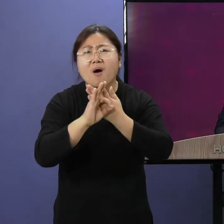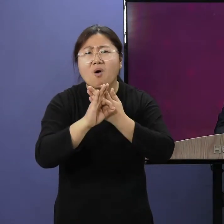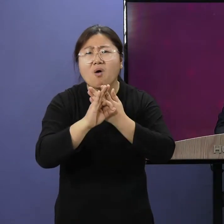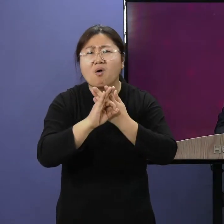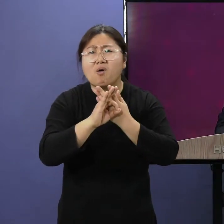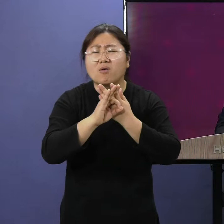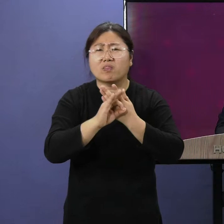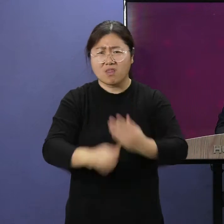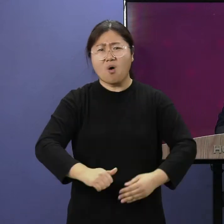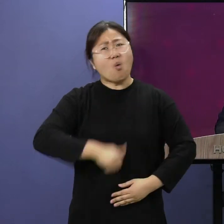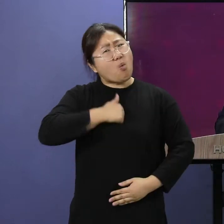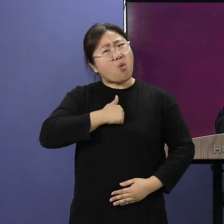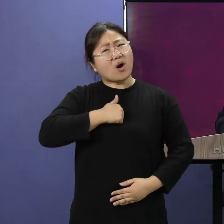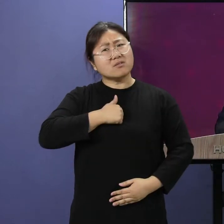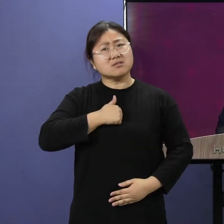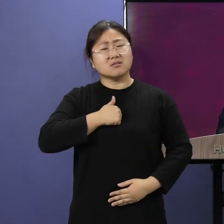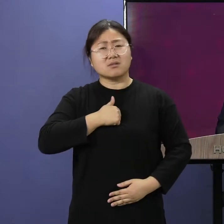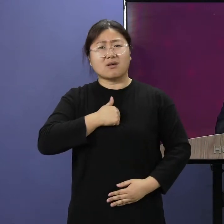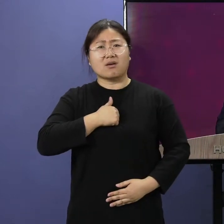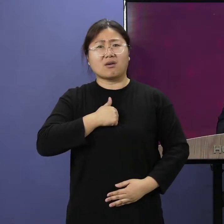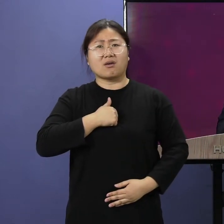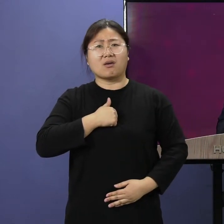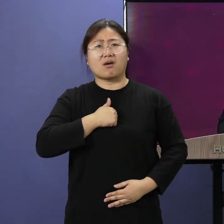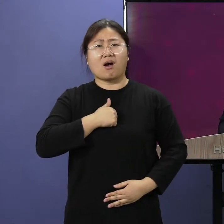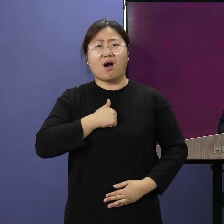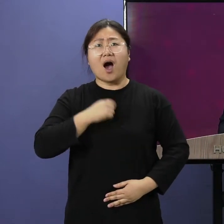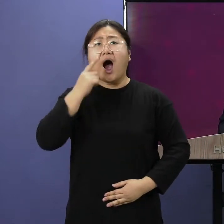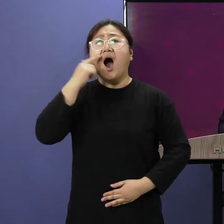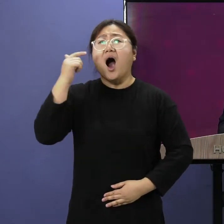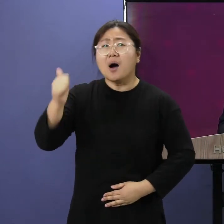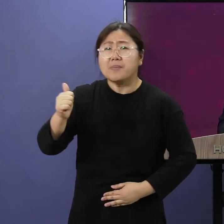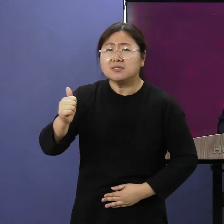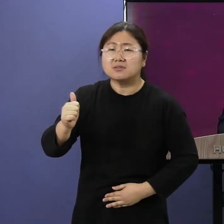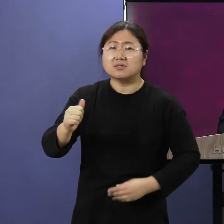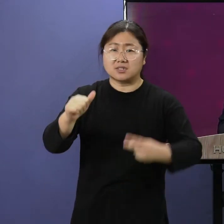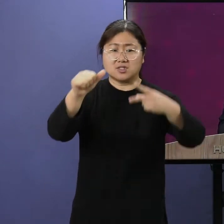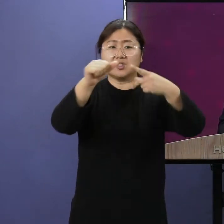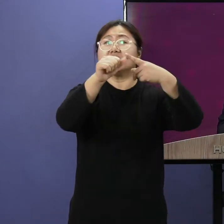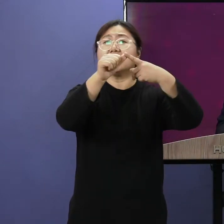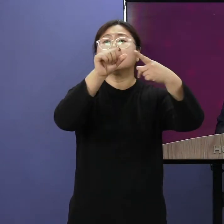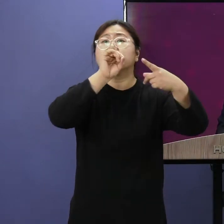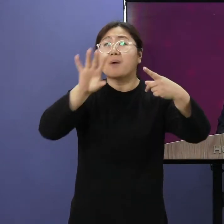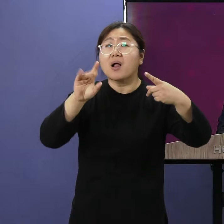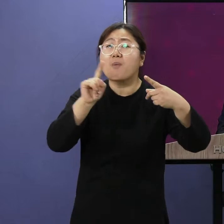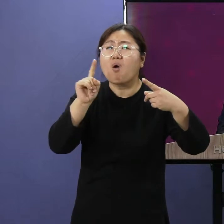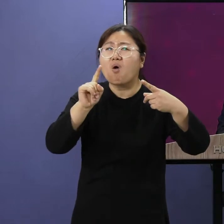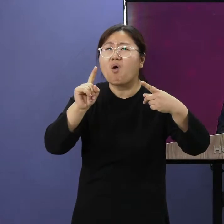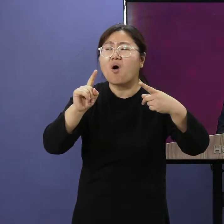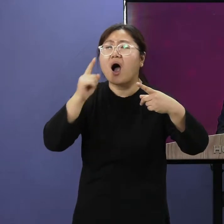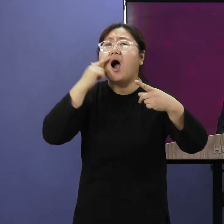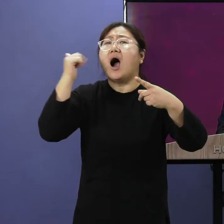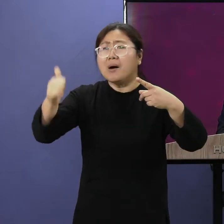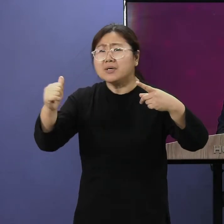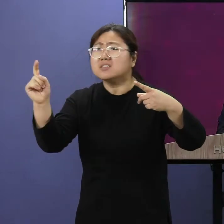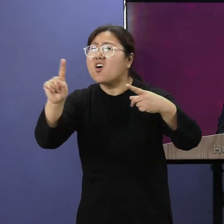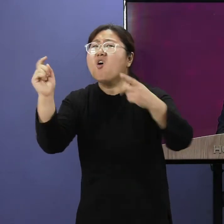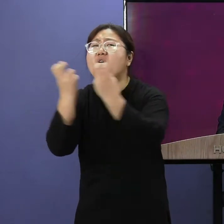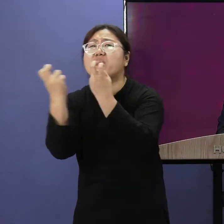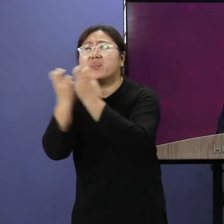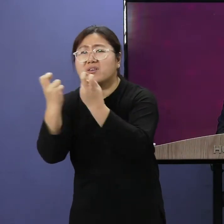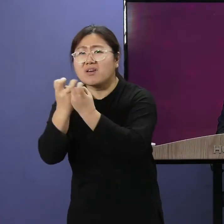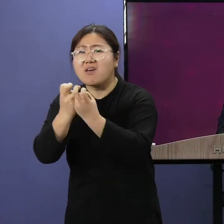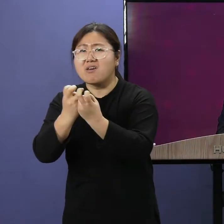수 있냐? 그러면 안 되지! 라면서 소리를 쳐야 되는 것이 정상적인 겁니다. 그런데